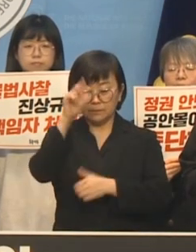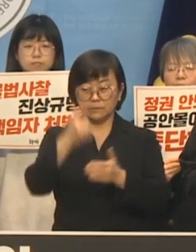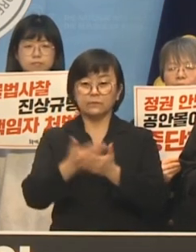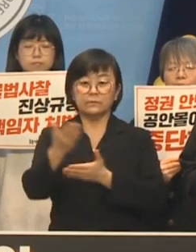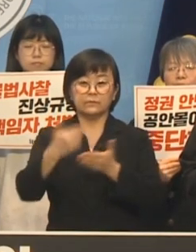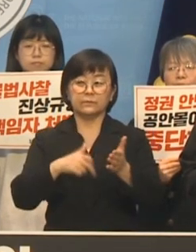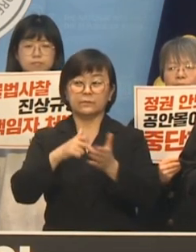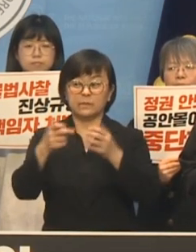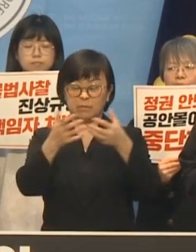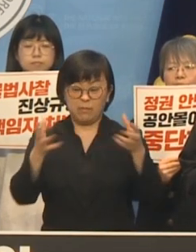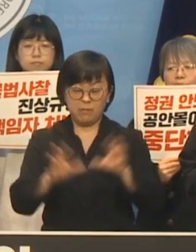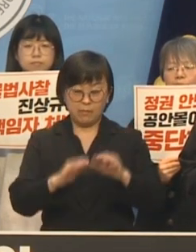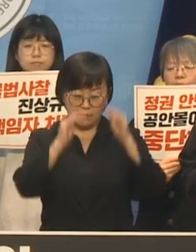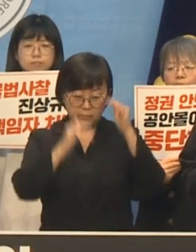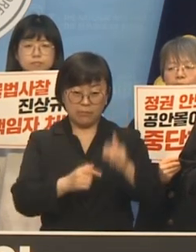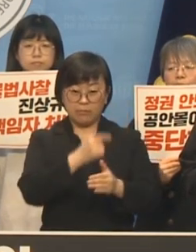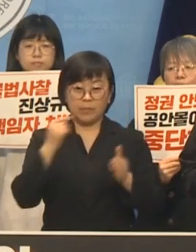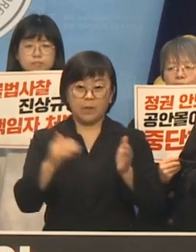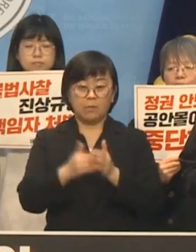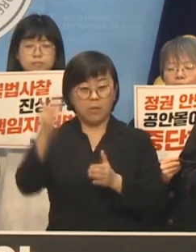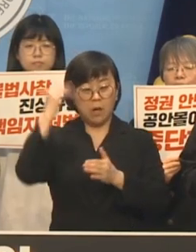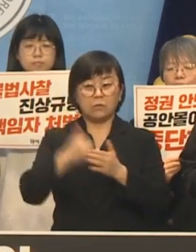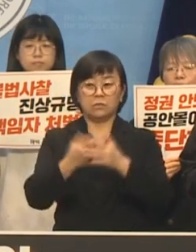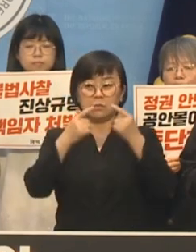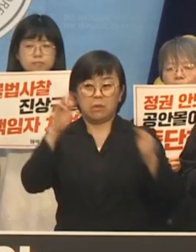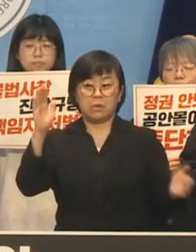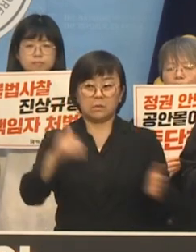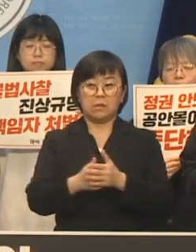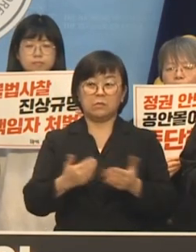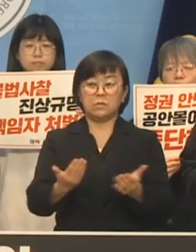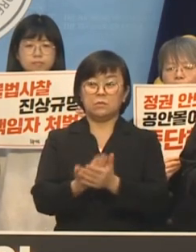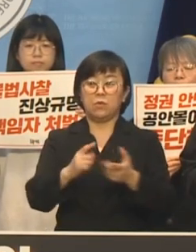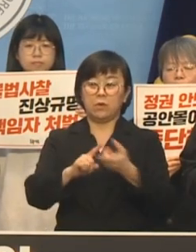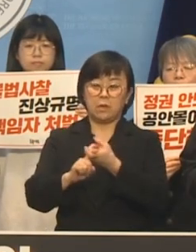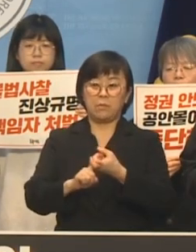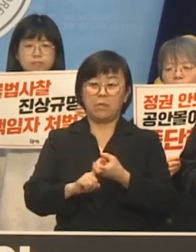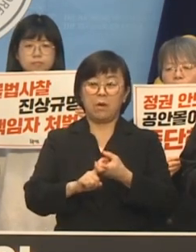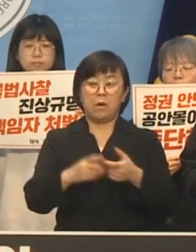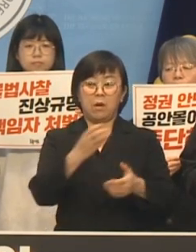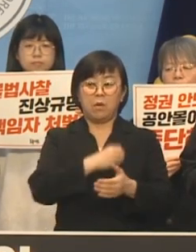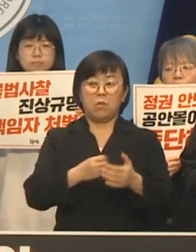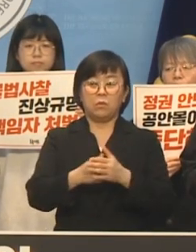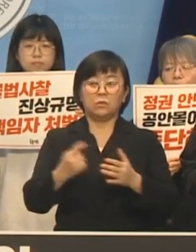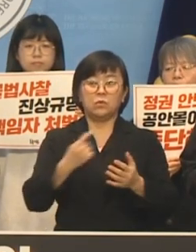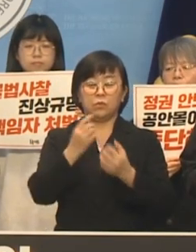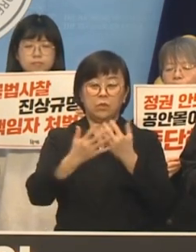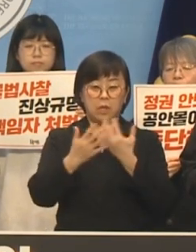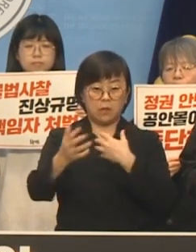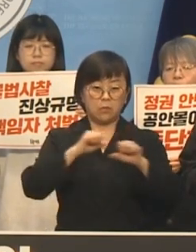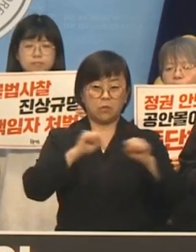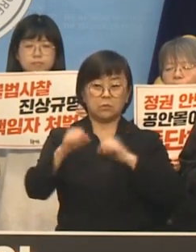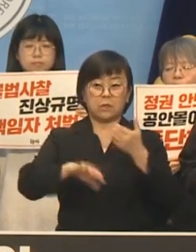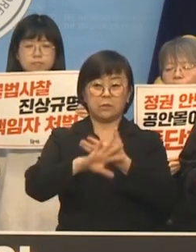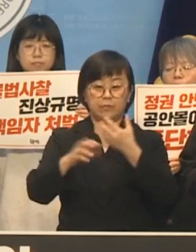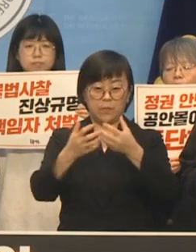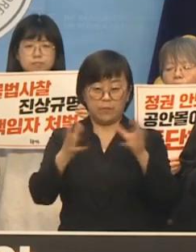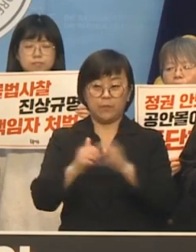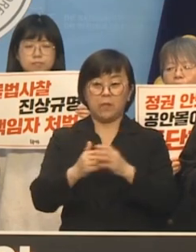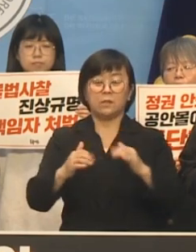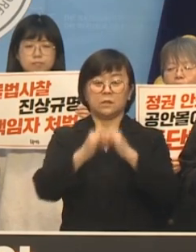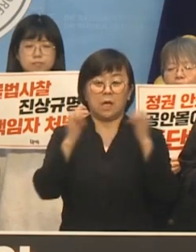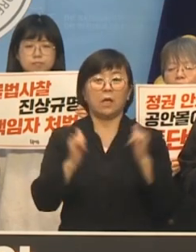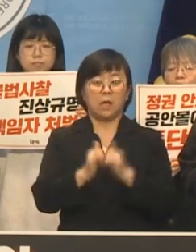카카오톡 메시지 내역을 확인해 보니 한국대학생 진보연합 소속 회원들뿐만 아니라 촛불행동 및 다른 정당, 사회단체 인사들도